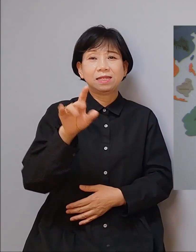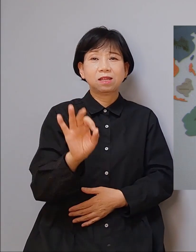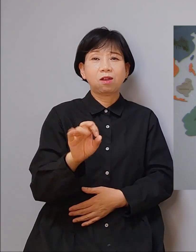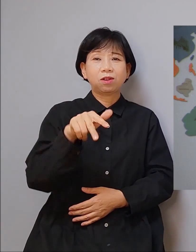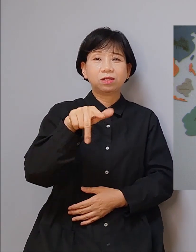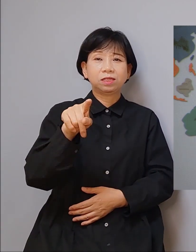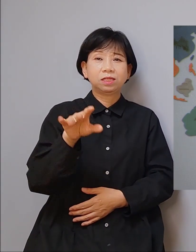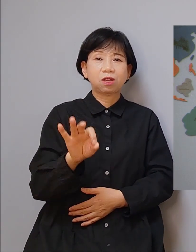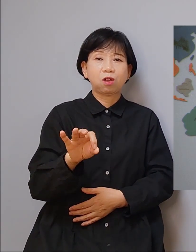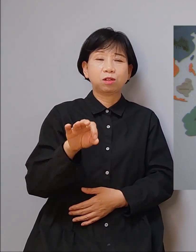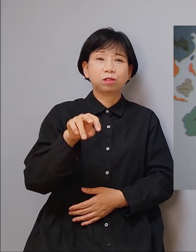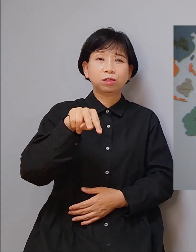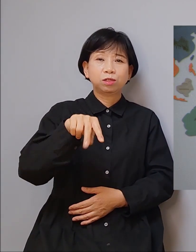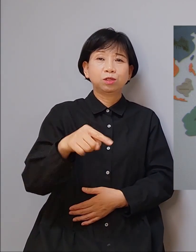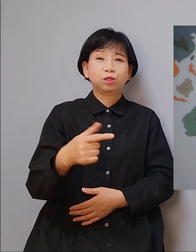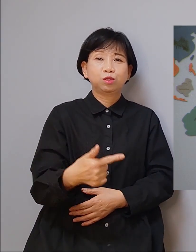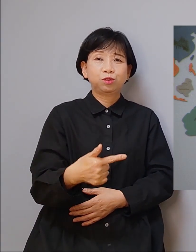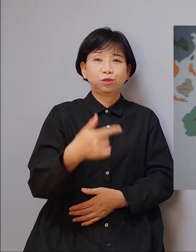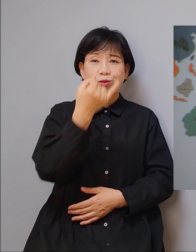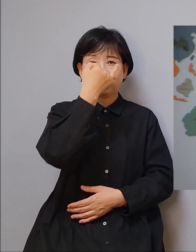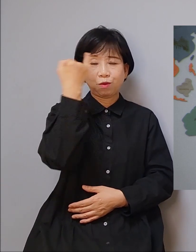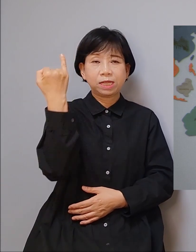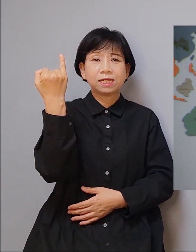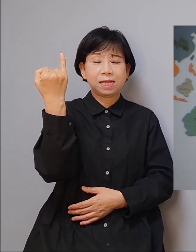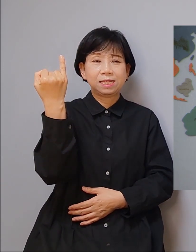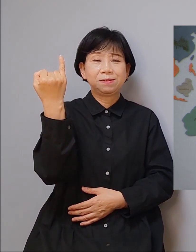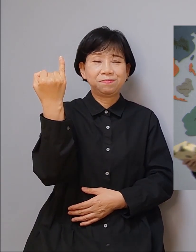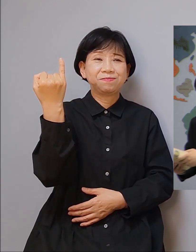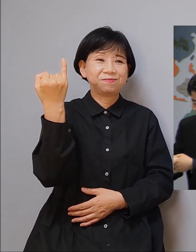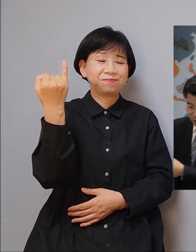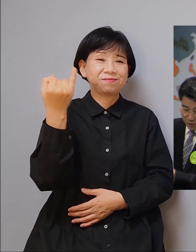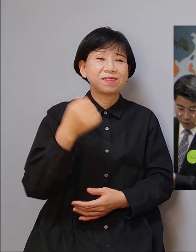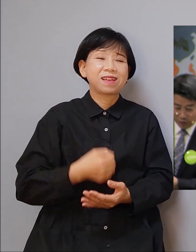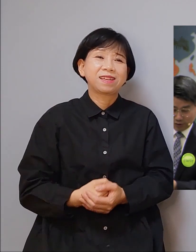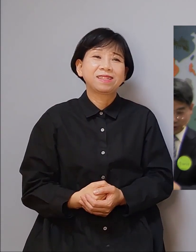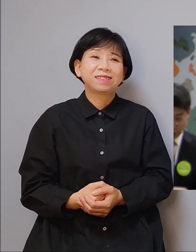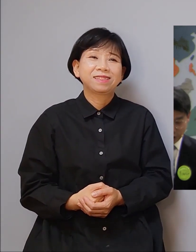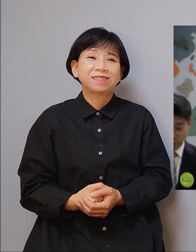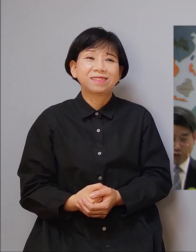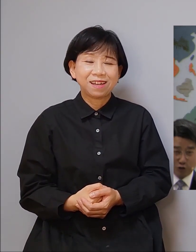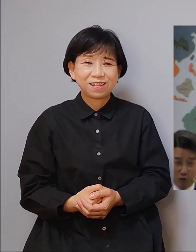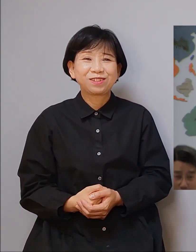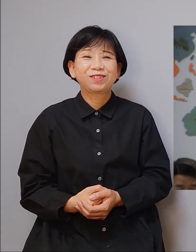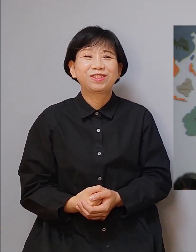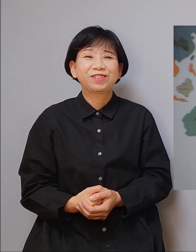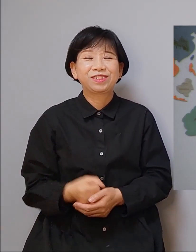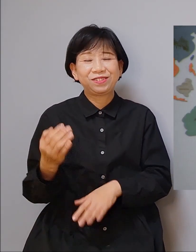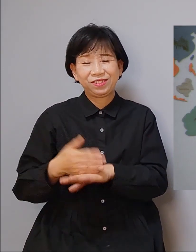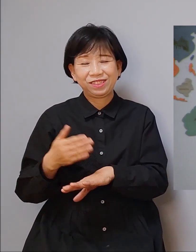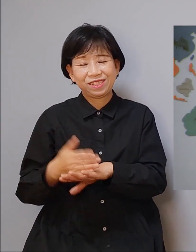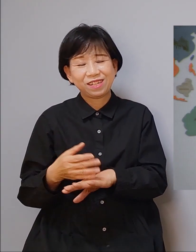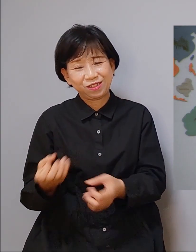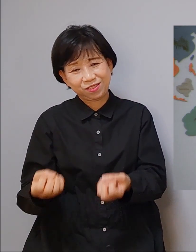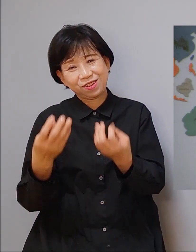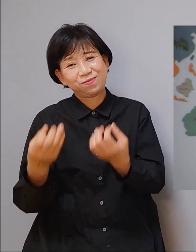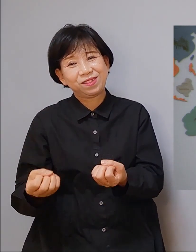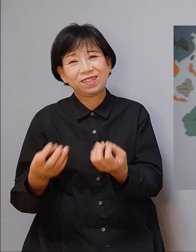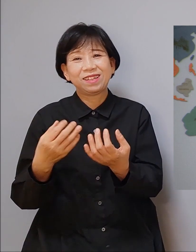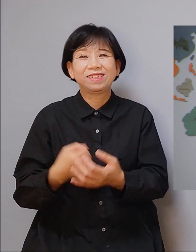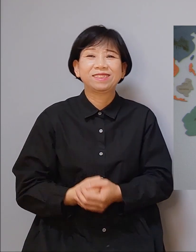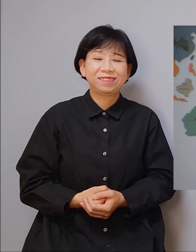정정순 권사님 성경 일독하시. 네네네. 등잔 밑이 어두워서 못 뵀습니다.